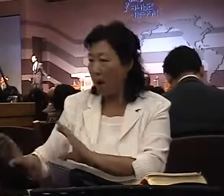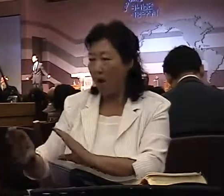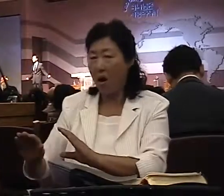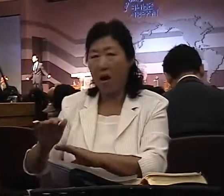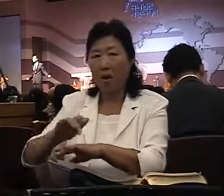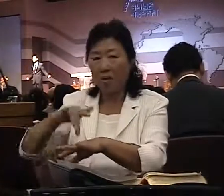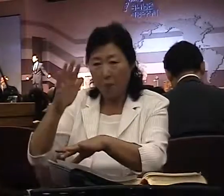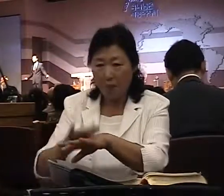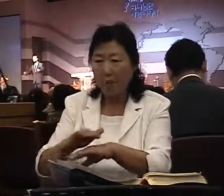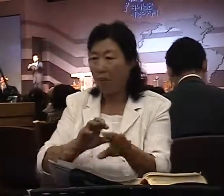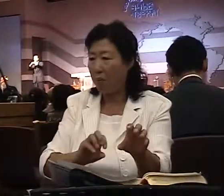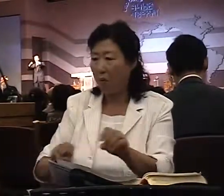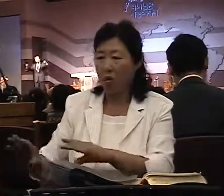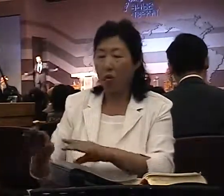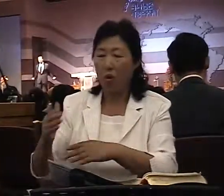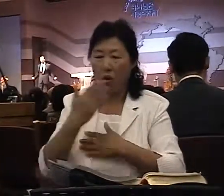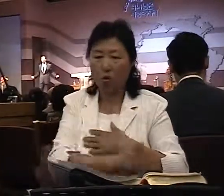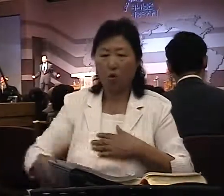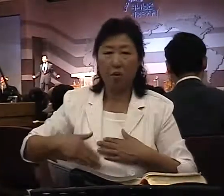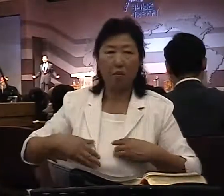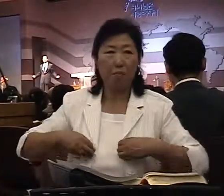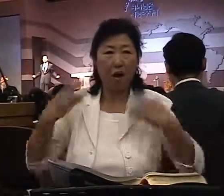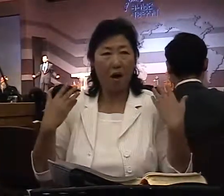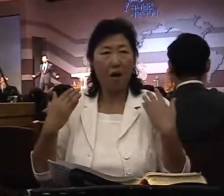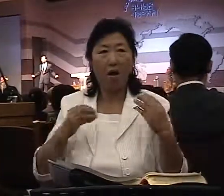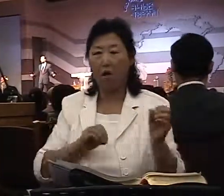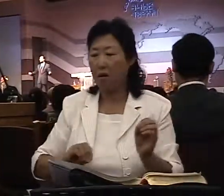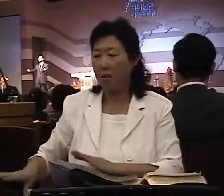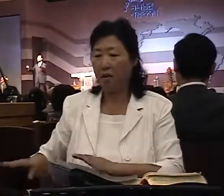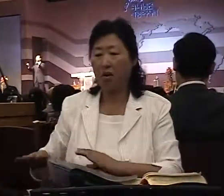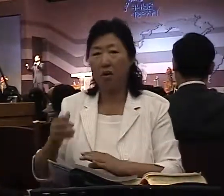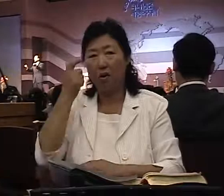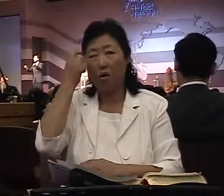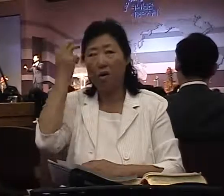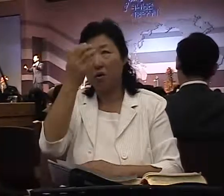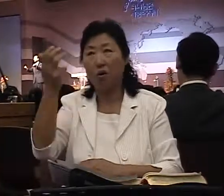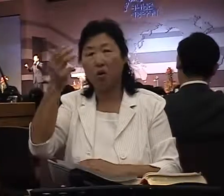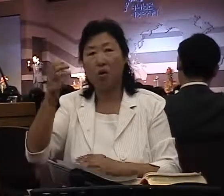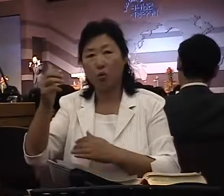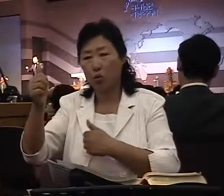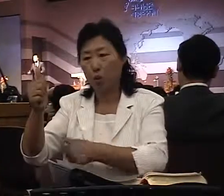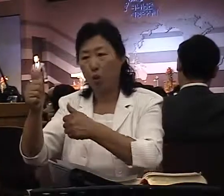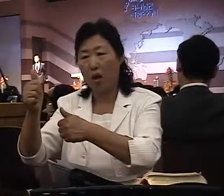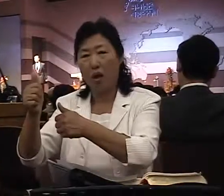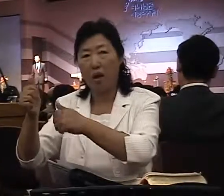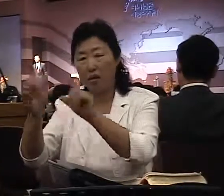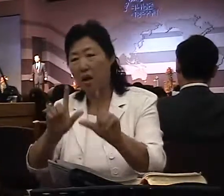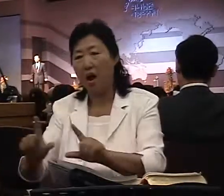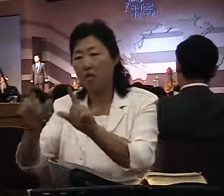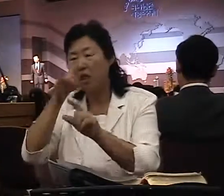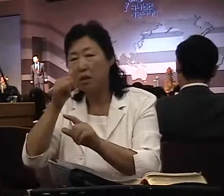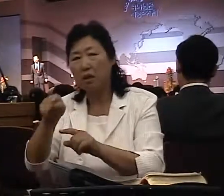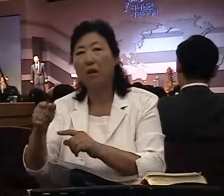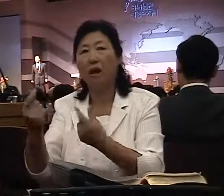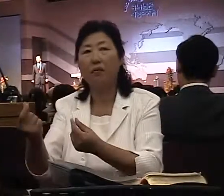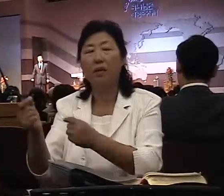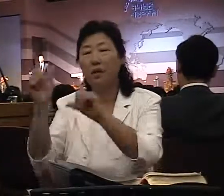버리고 육신을 벗어버리고 성령을 쫓아 살 수 있는 그러한 삶을 여러분 추구하시기를 주님의